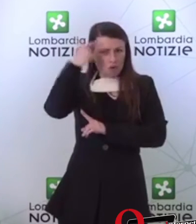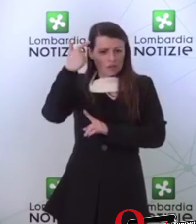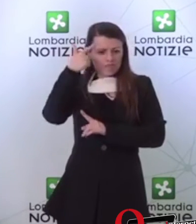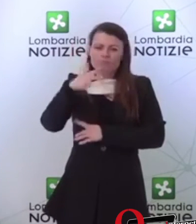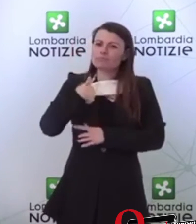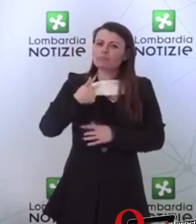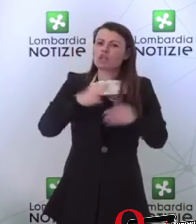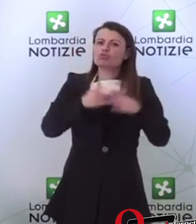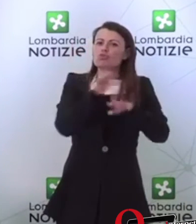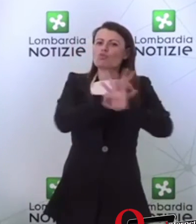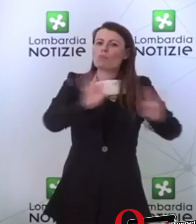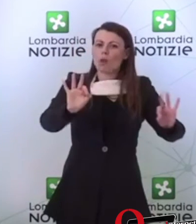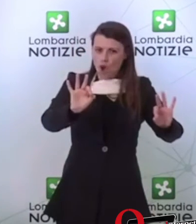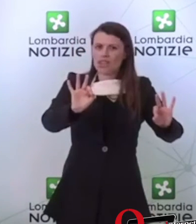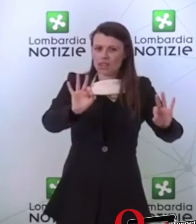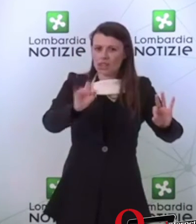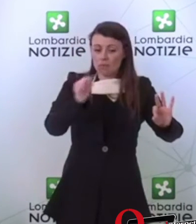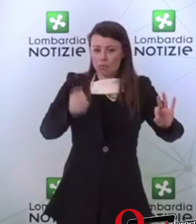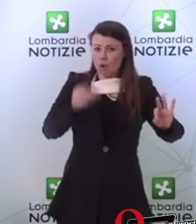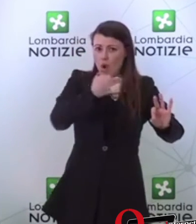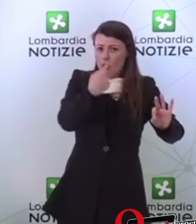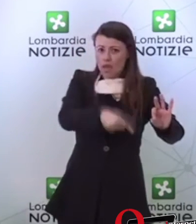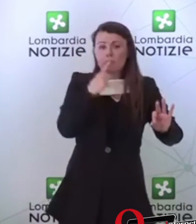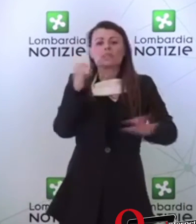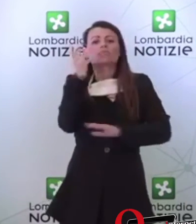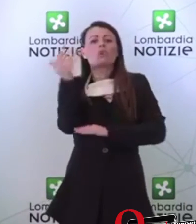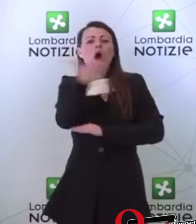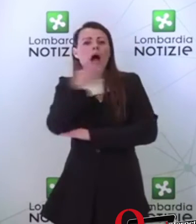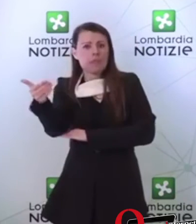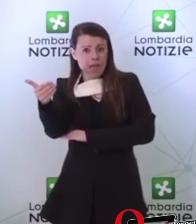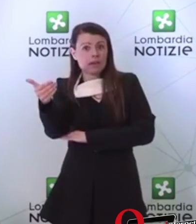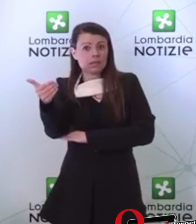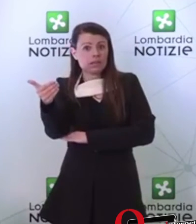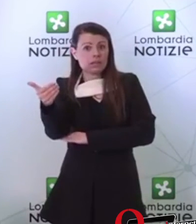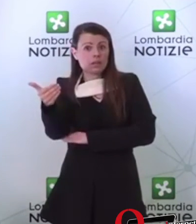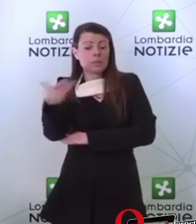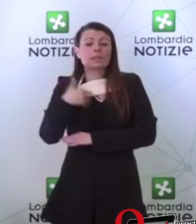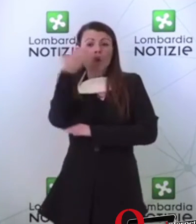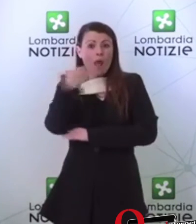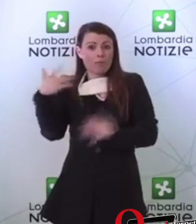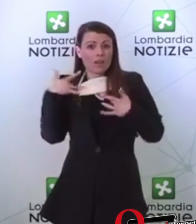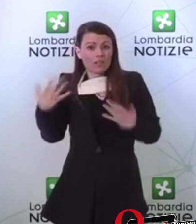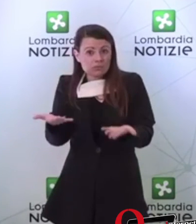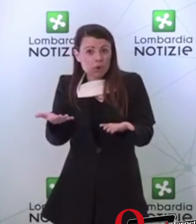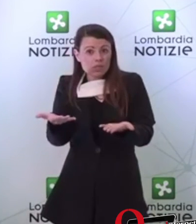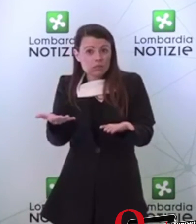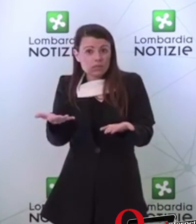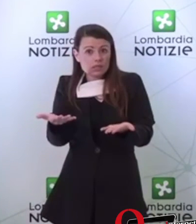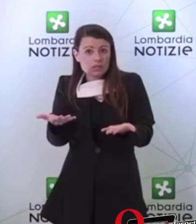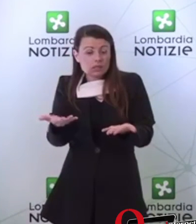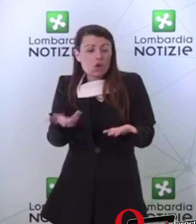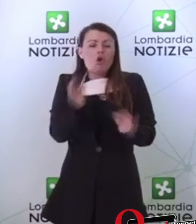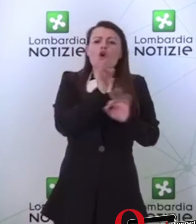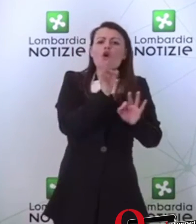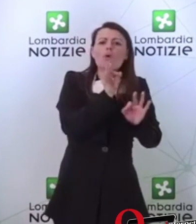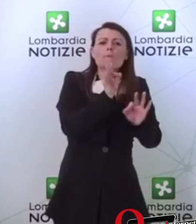predisposto, che sono gli alberghi che sono stati messi a disposizione, che saranno altri